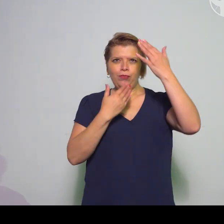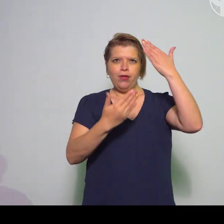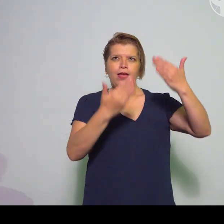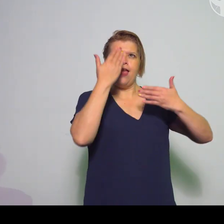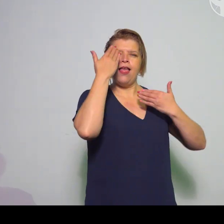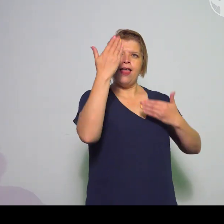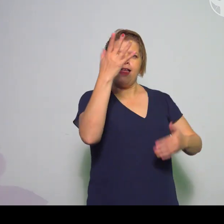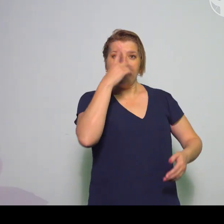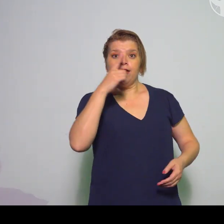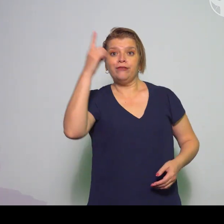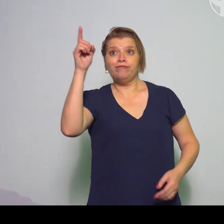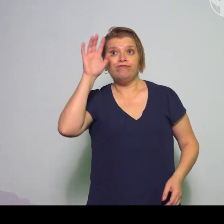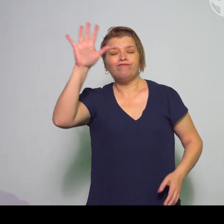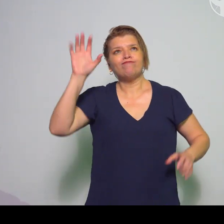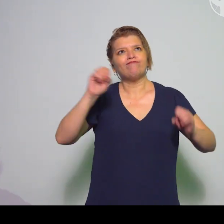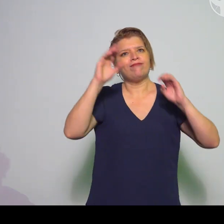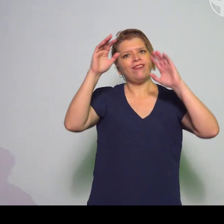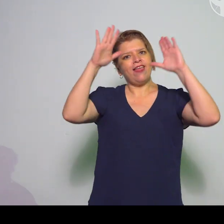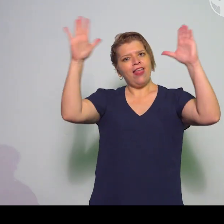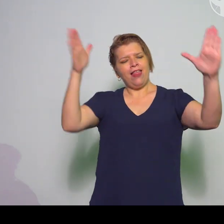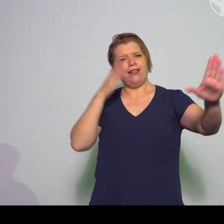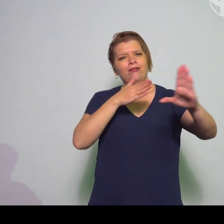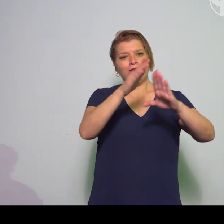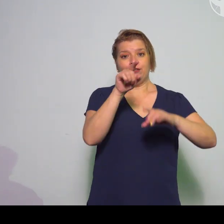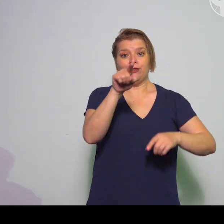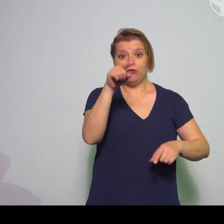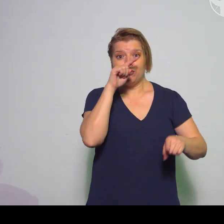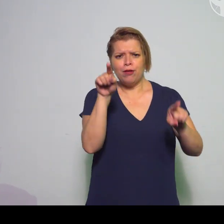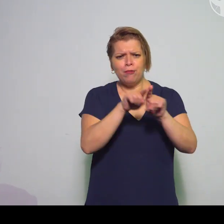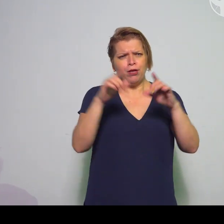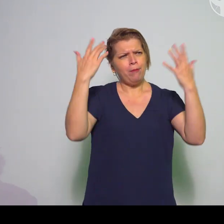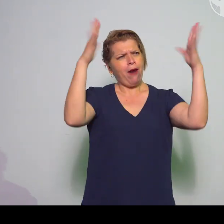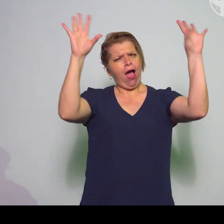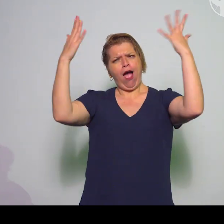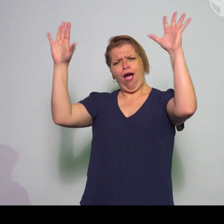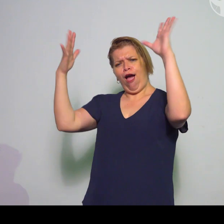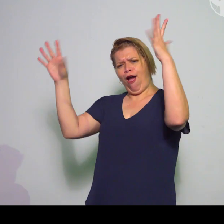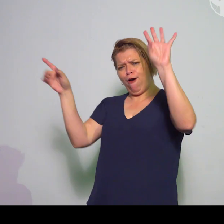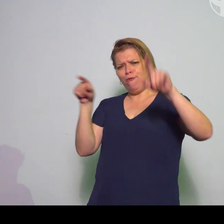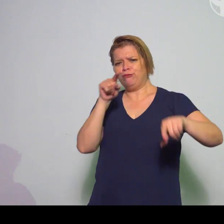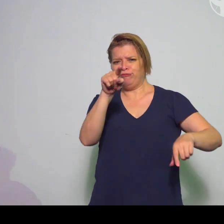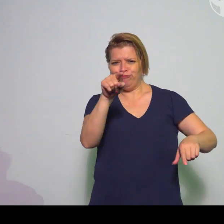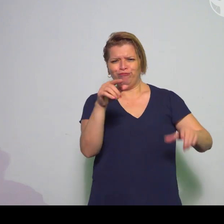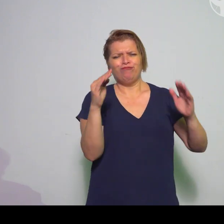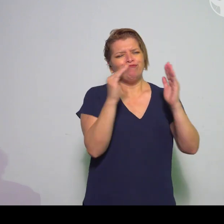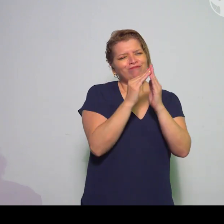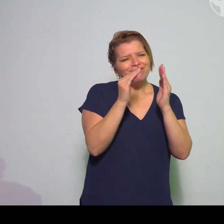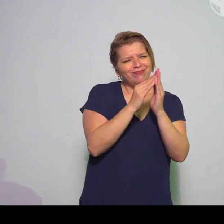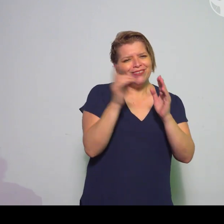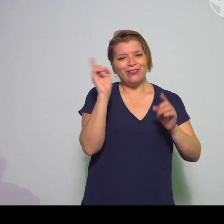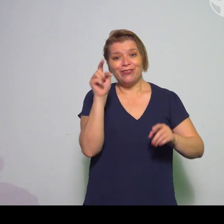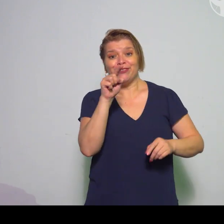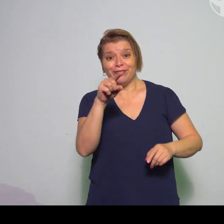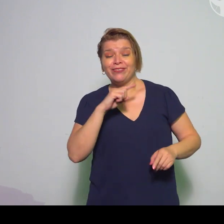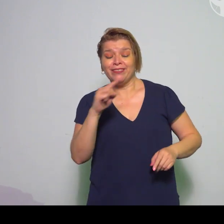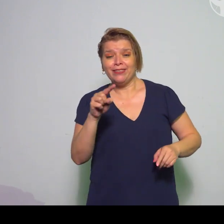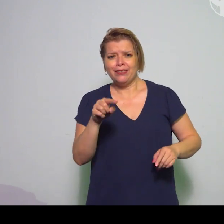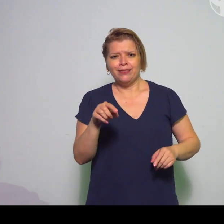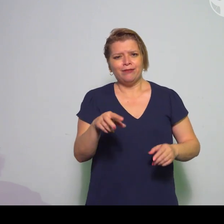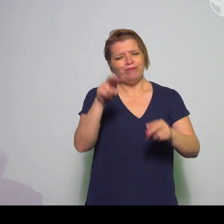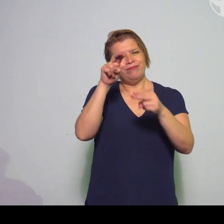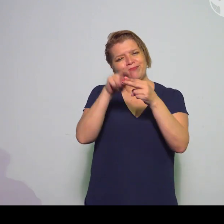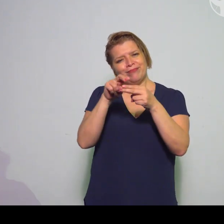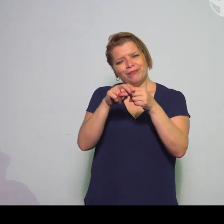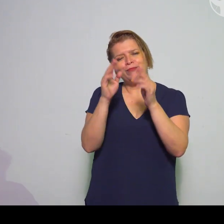Damos gracias a Dios por su grandeza y su fidelidad. Dale un aplauso ahí al Señor donde quiera que te encuentres. Quiero invitarte